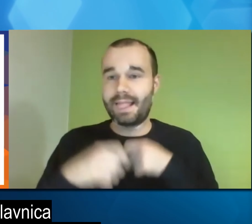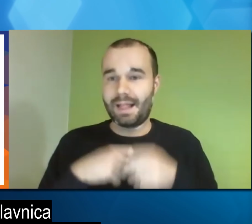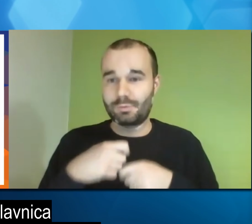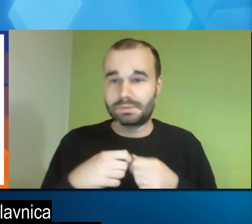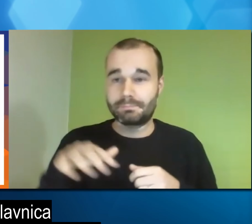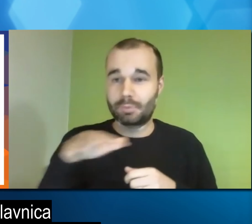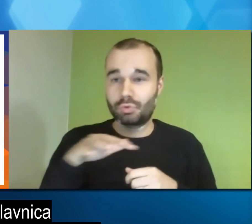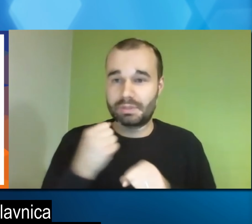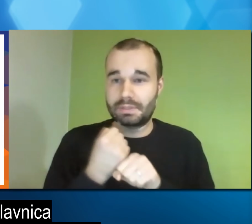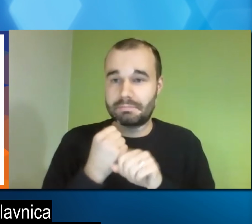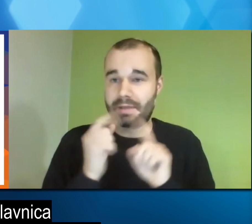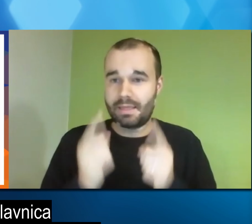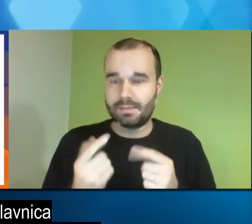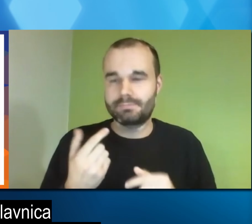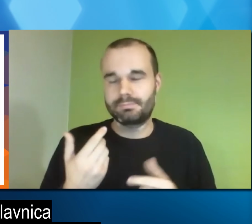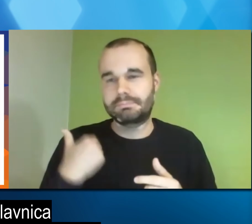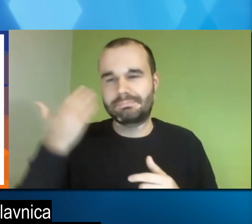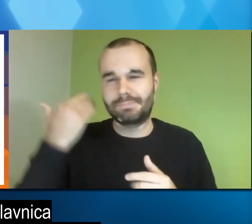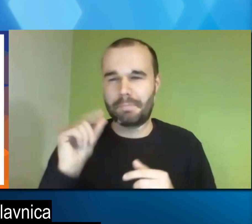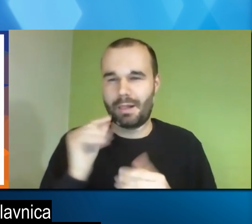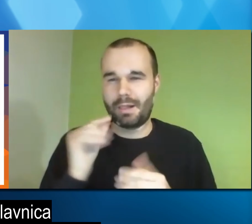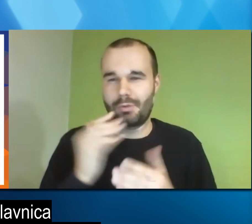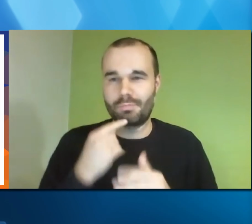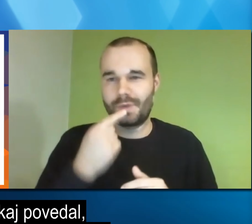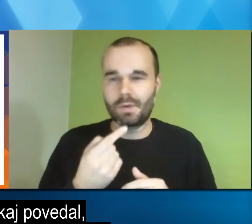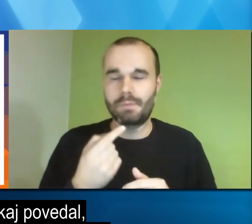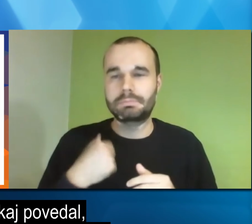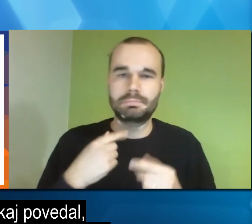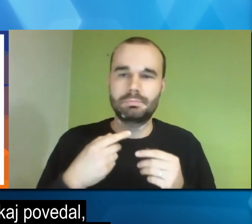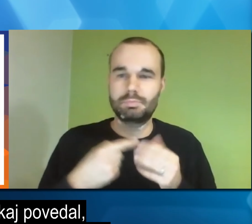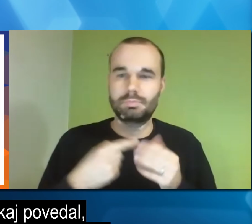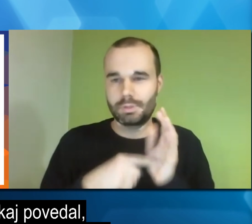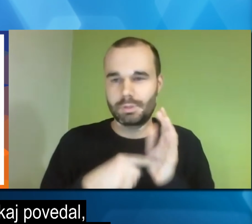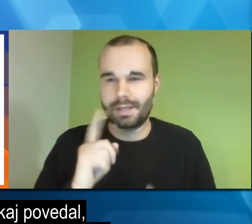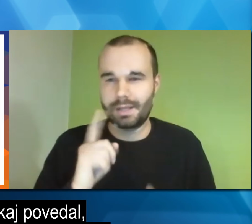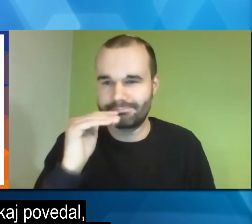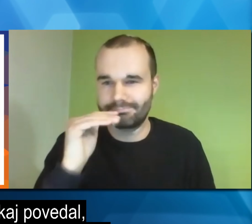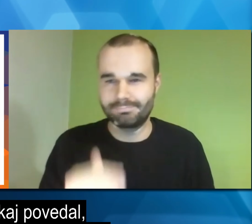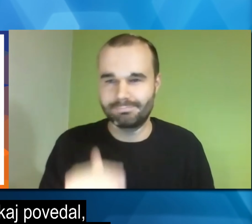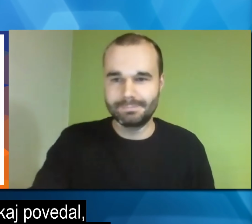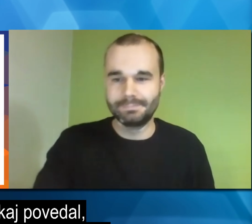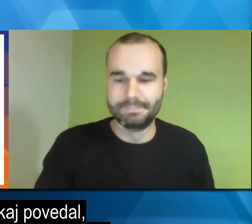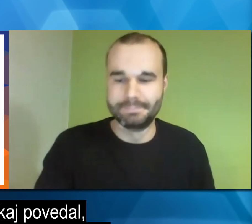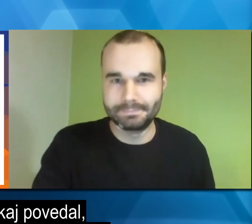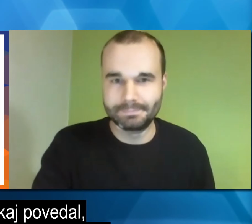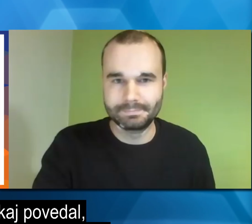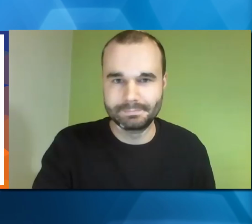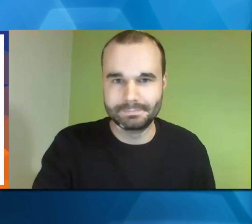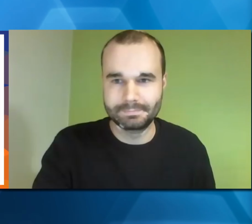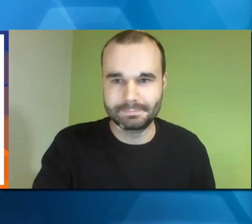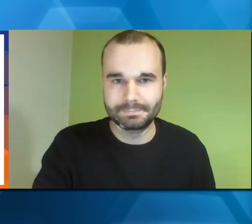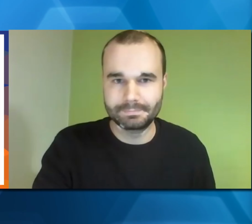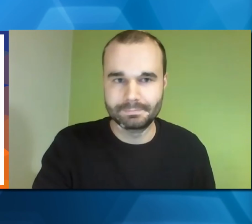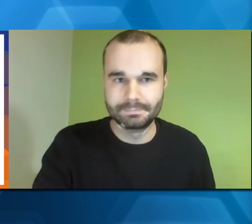Torej, sedaj pa delavnica in na katerih področjih delujejo, tudi že prej sem jaz nekaj povedal, sedaj pa vam še pokažem bolj podrobno.